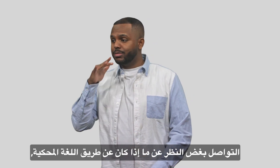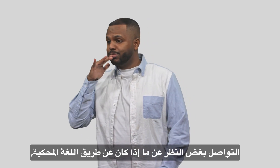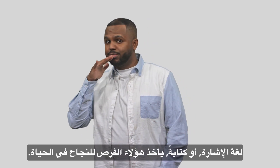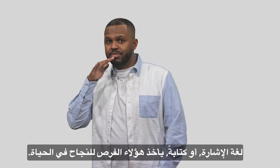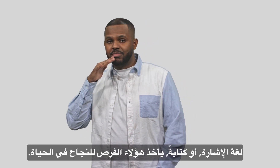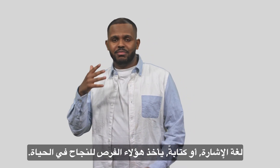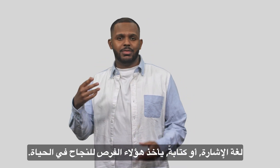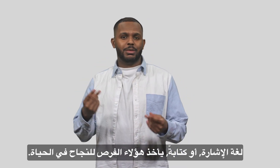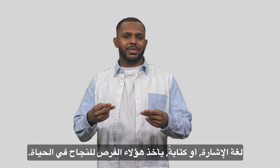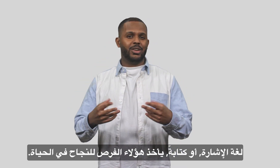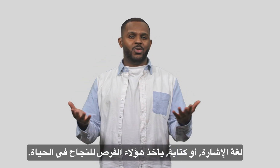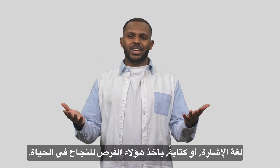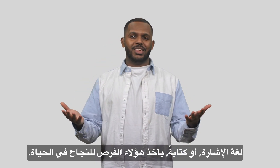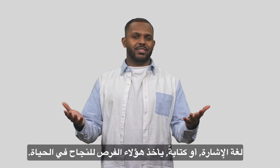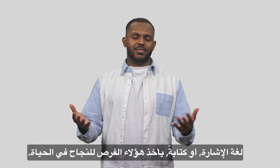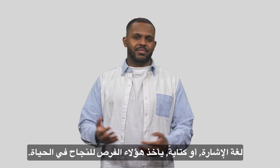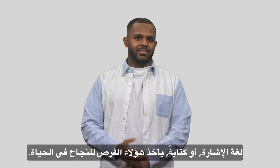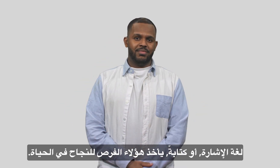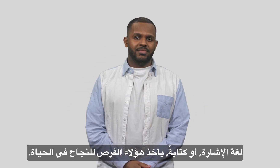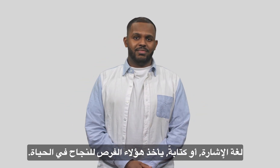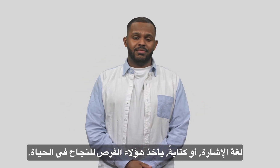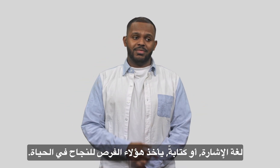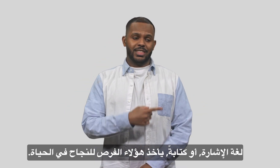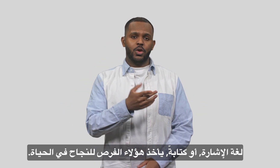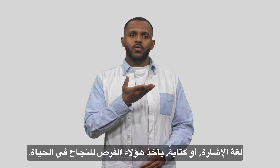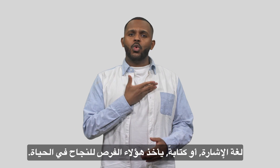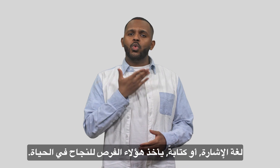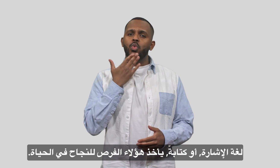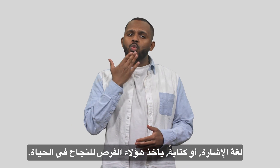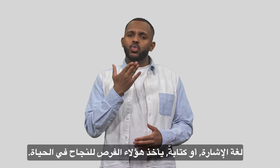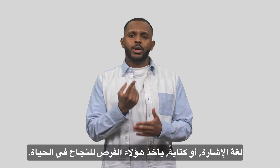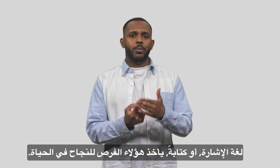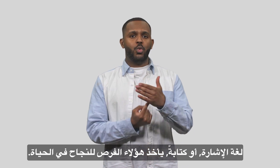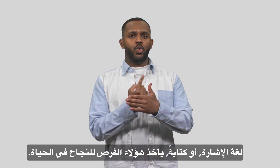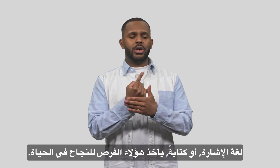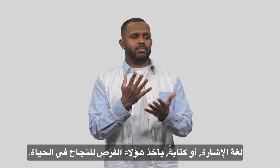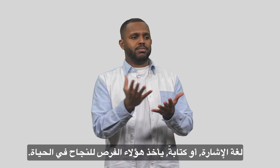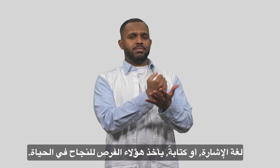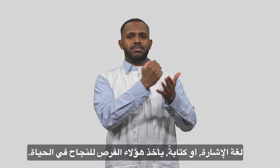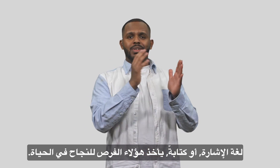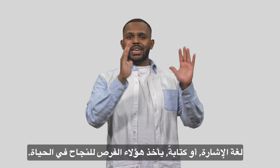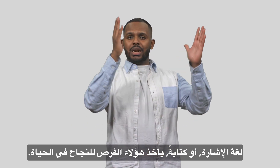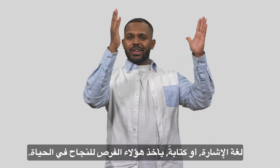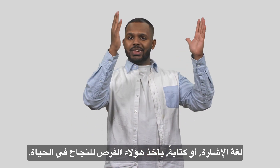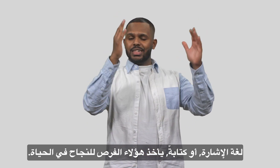اللغة المحكية، لغة الإشارة، كتابة، يأخذ هؤلاء الفرص للنجاح في الحياة.